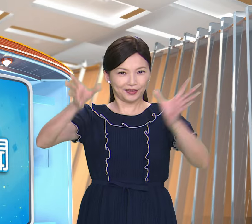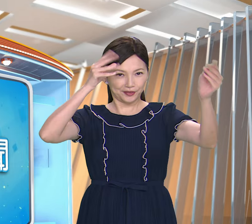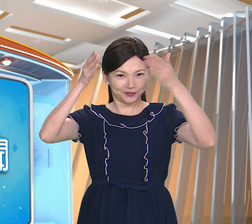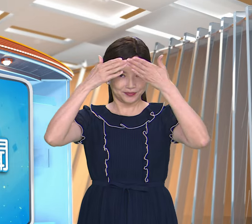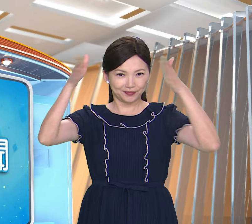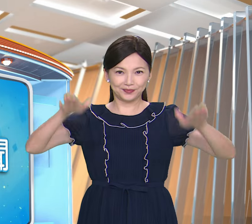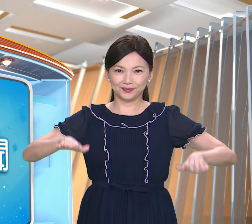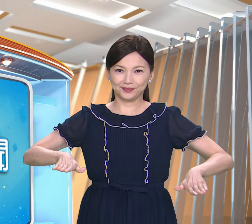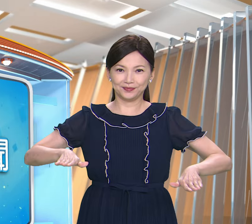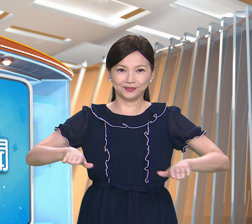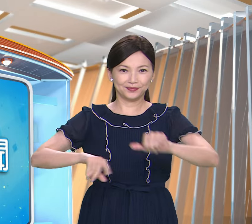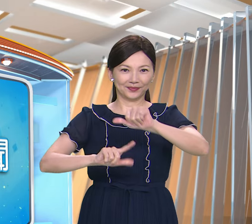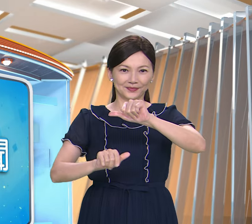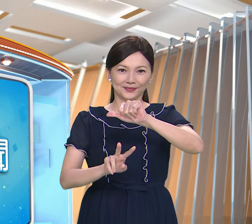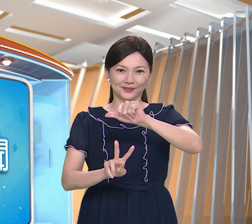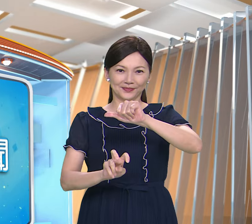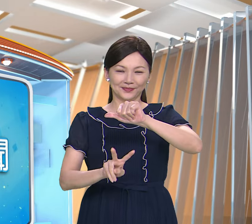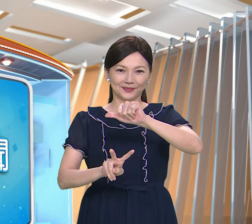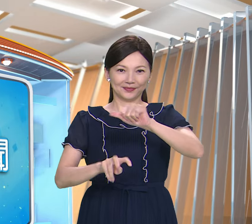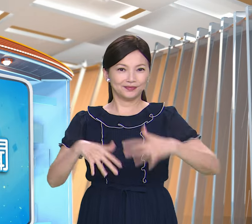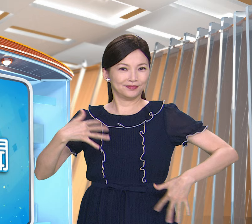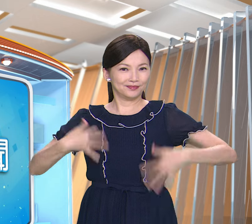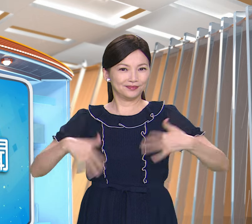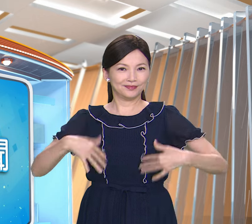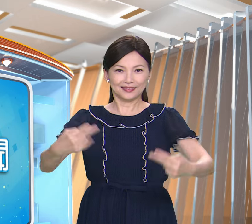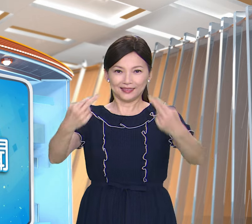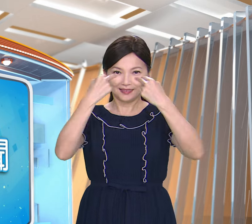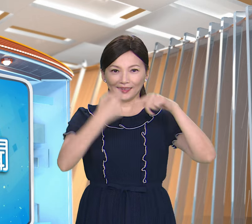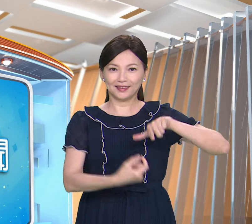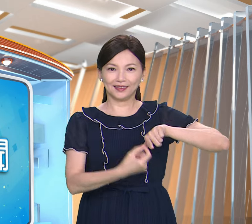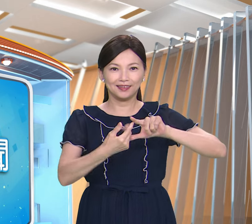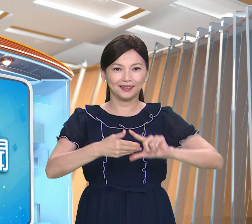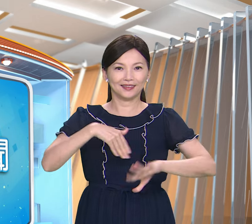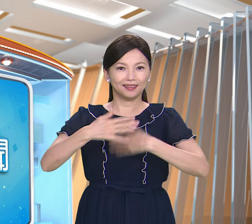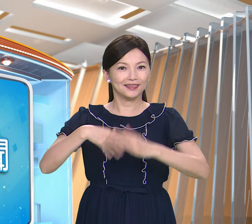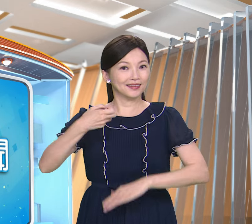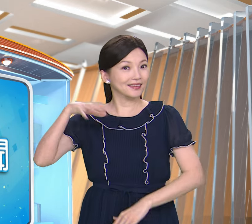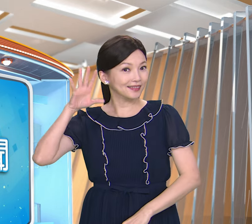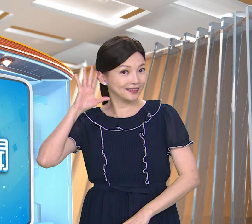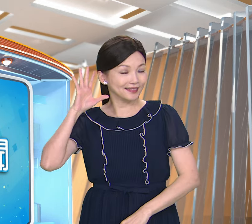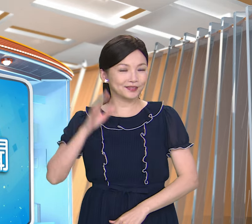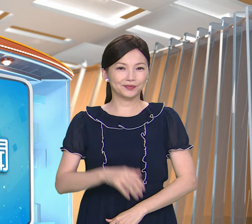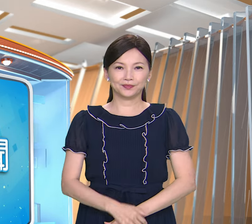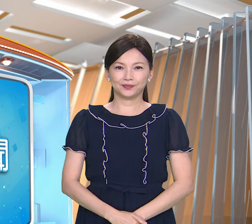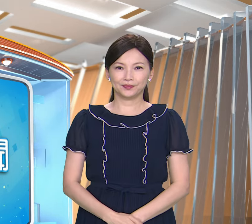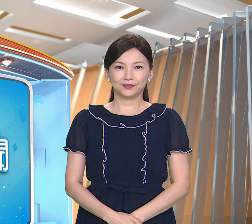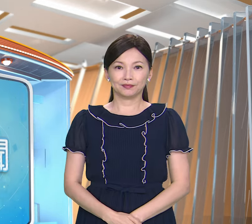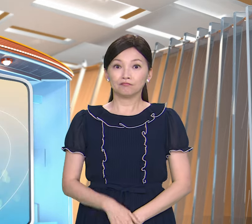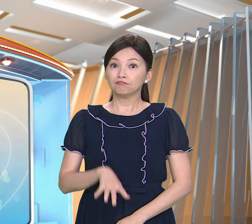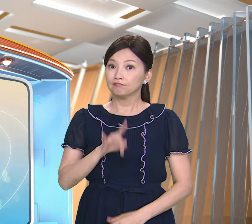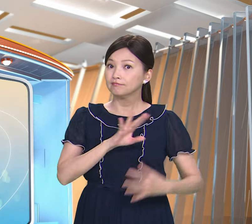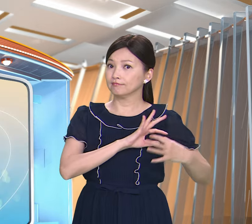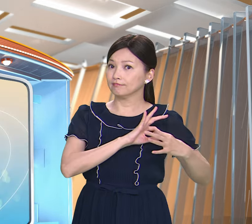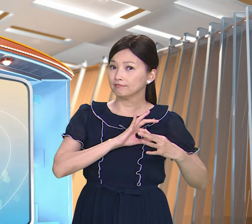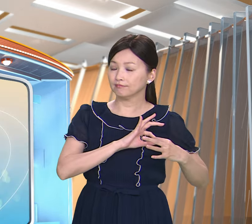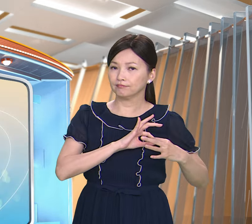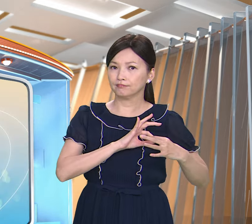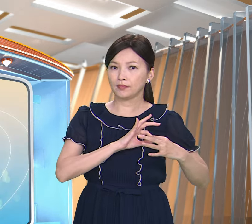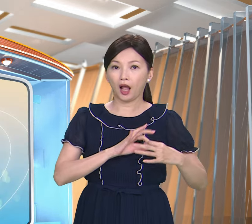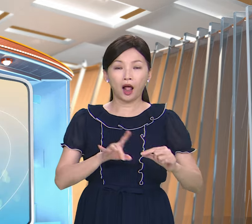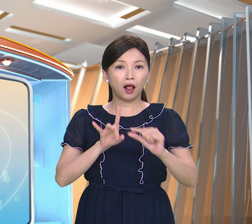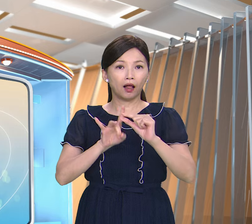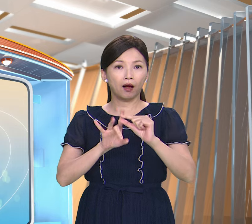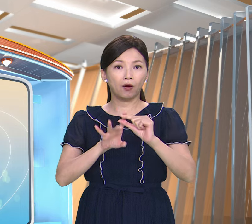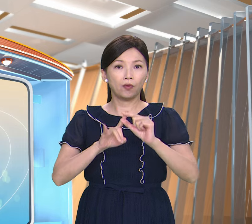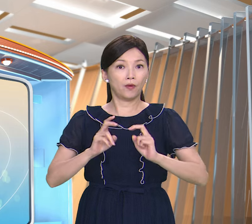看新闻开视野，欢迎收看今天5月22号的公视首语新闻。首先来关心，台